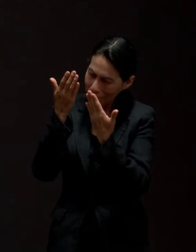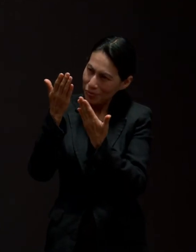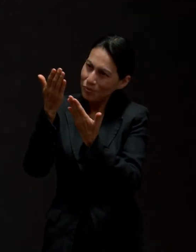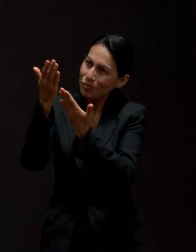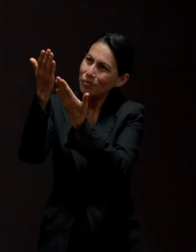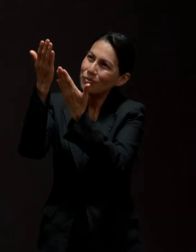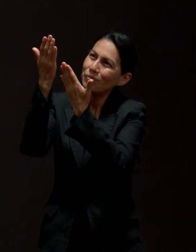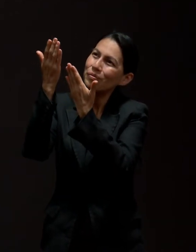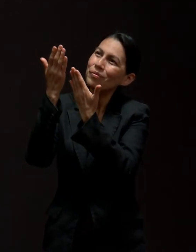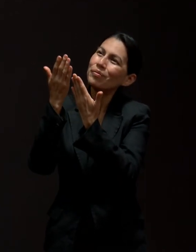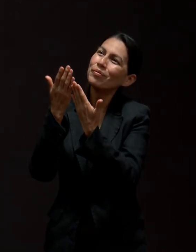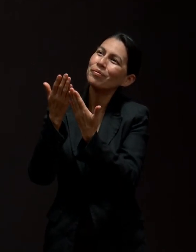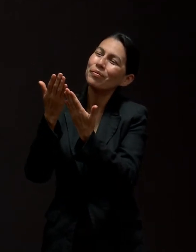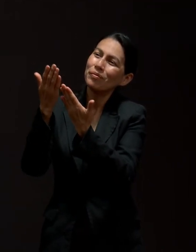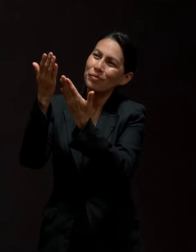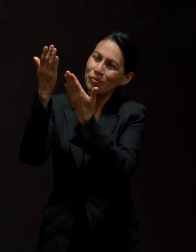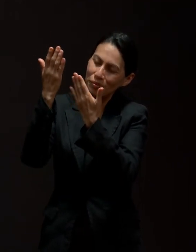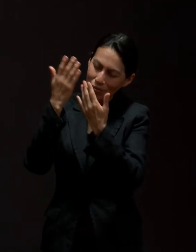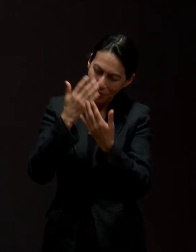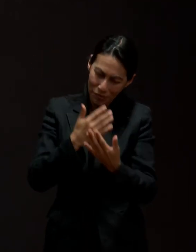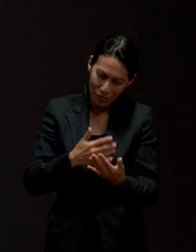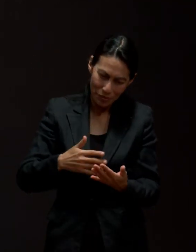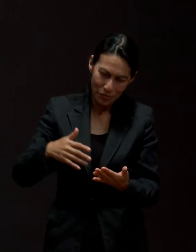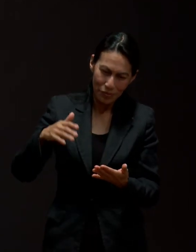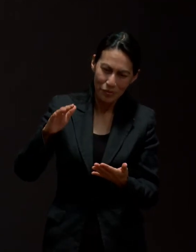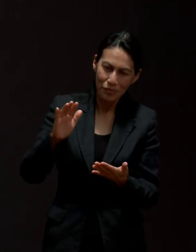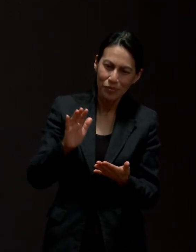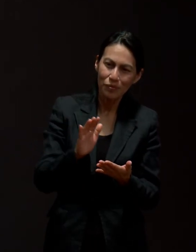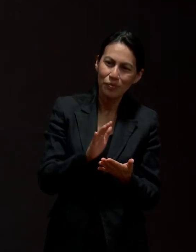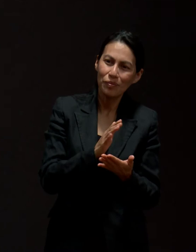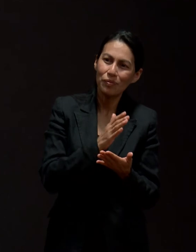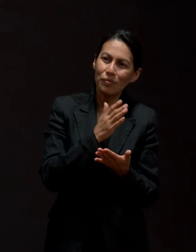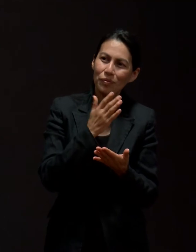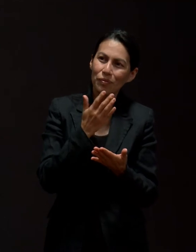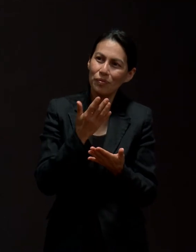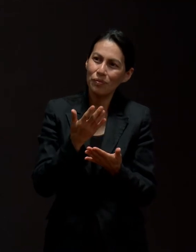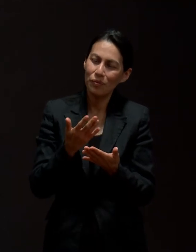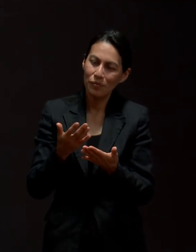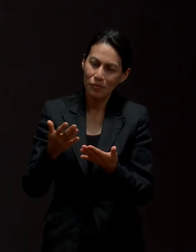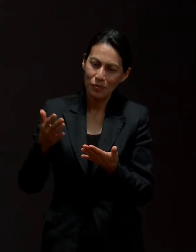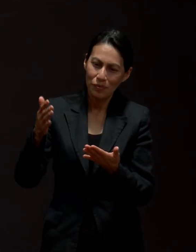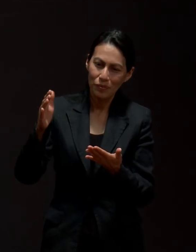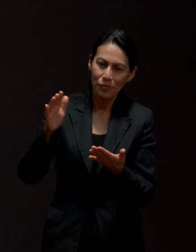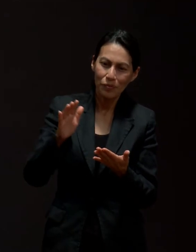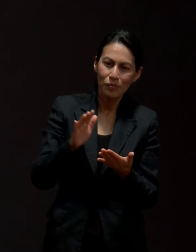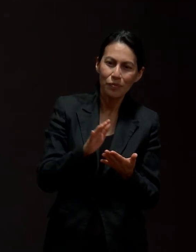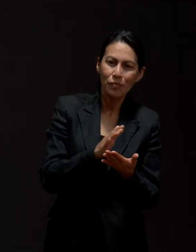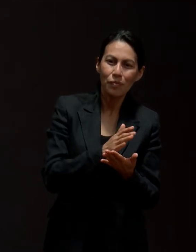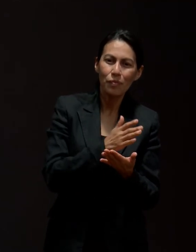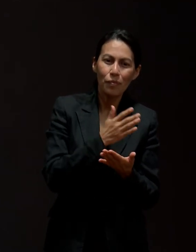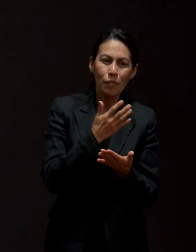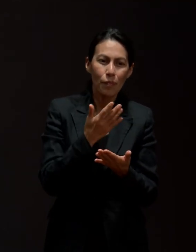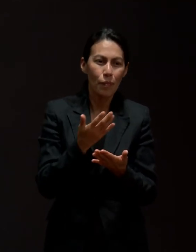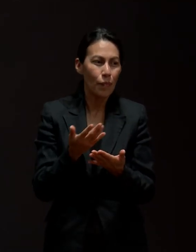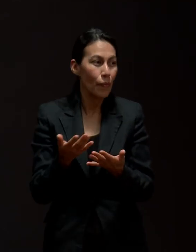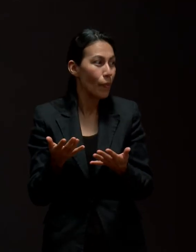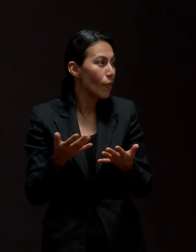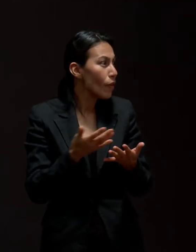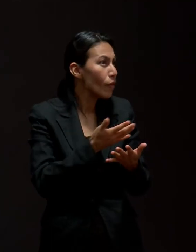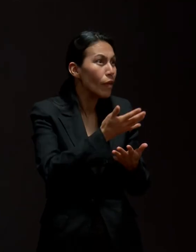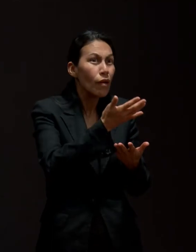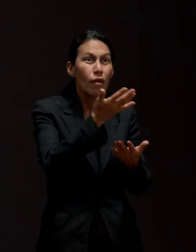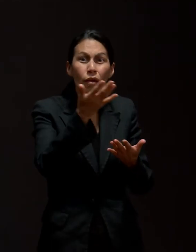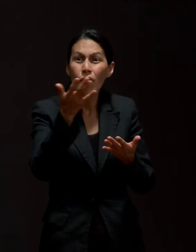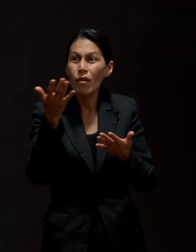Todo mi ser lo clama, cuán preciosos me